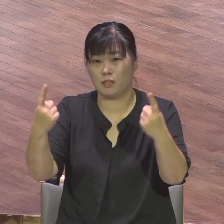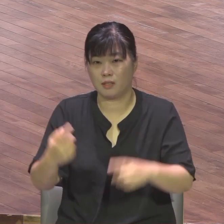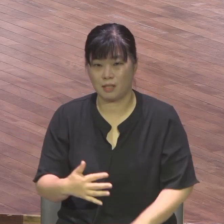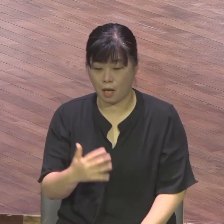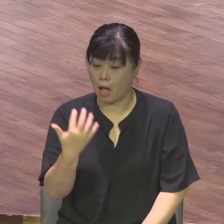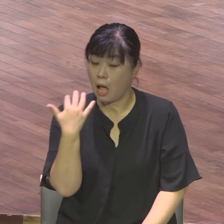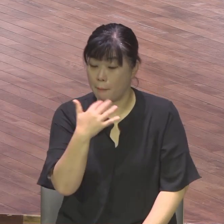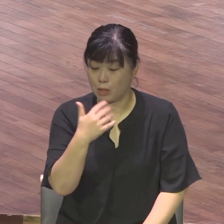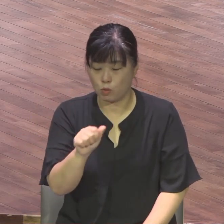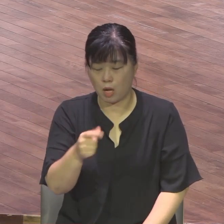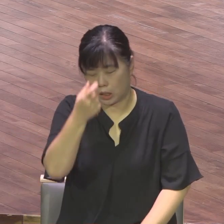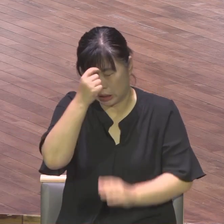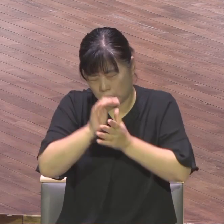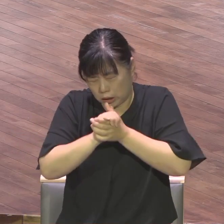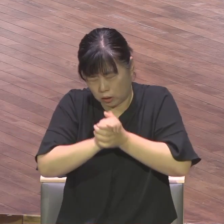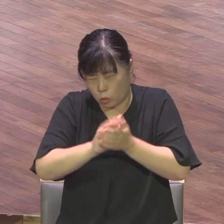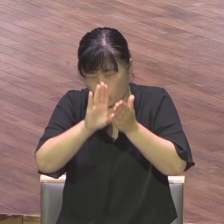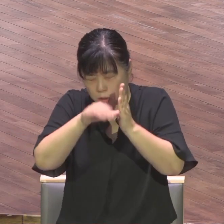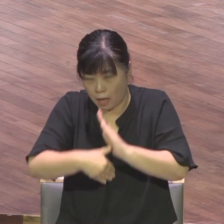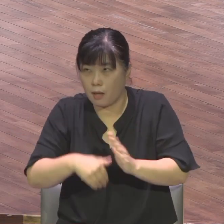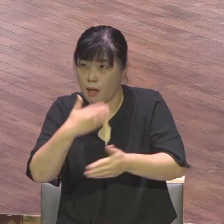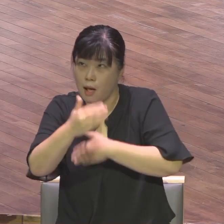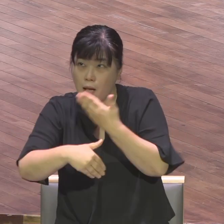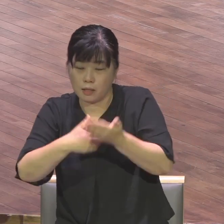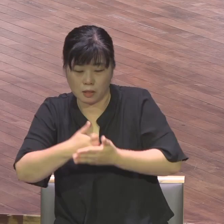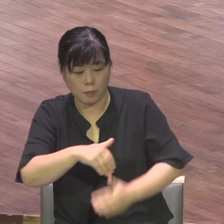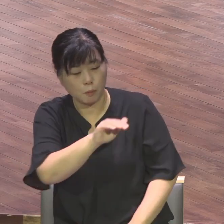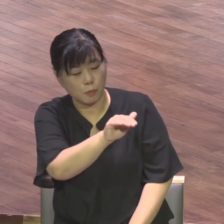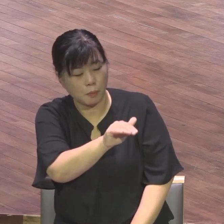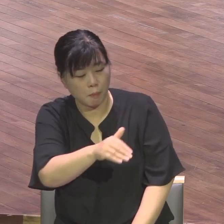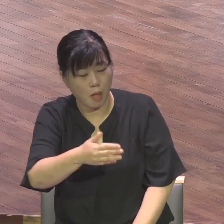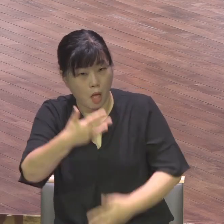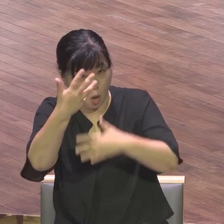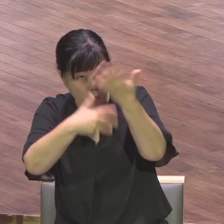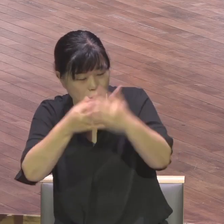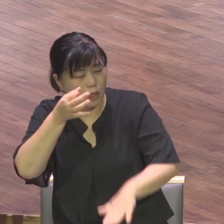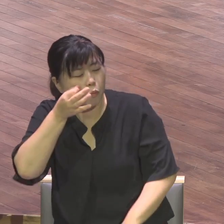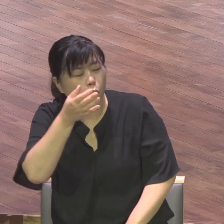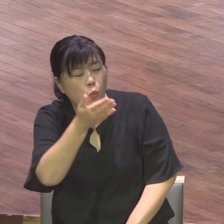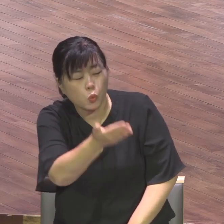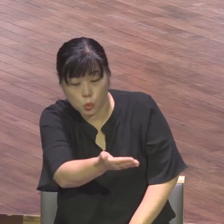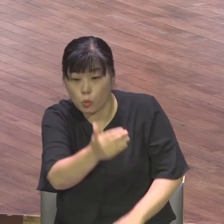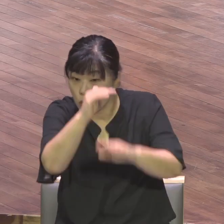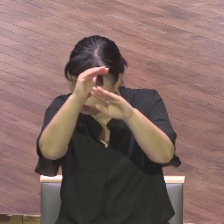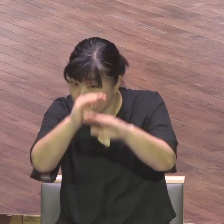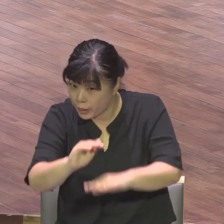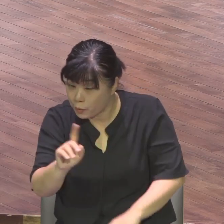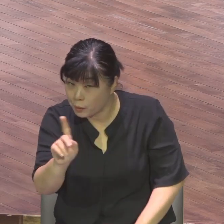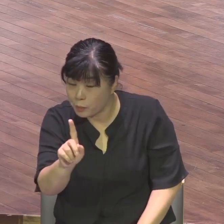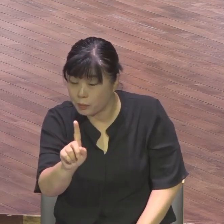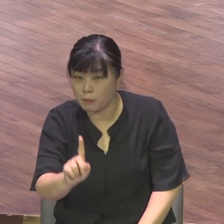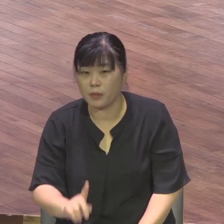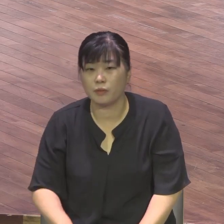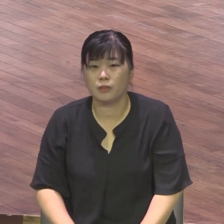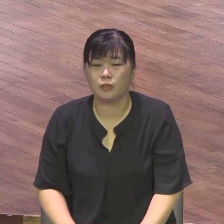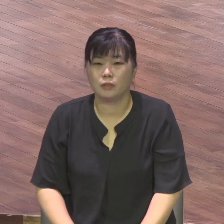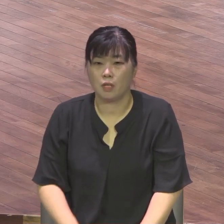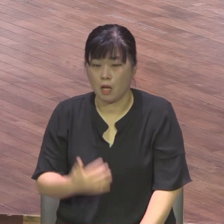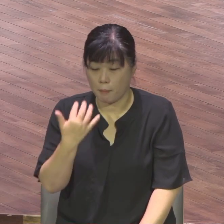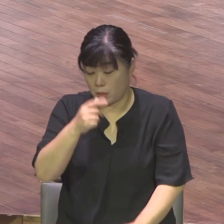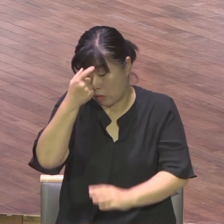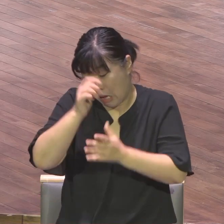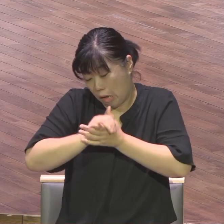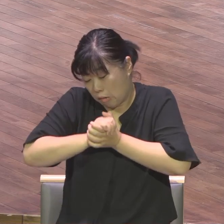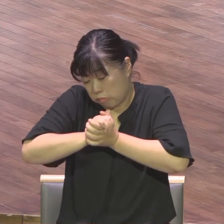내려와요. 그것이 내려와서 보니까 그 안에 환상 기도 중입니다. 다 기도 중에 나온 거예요. 그 안에